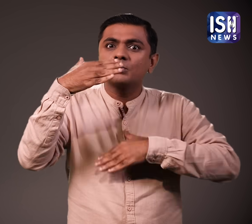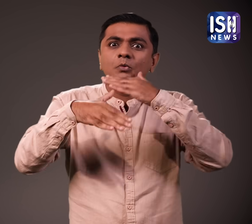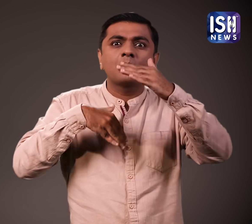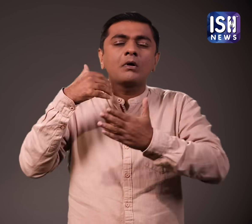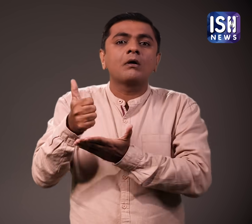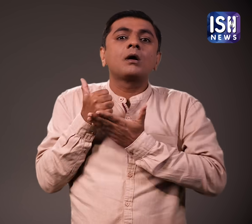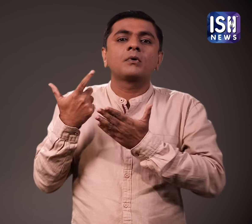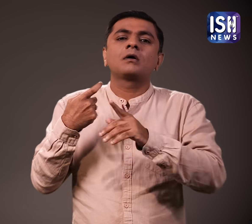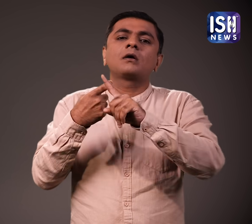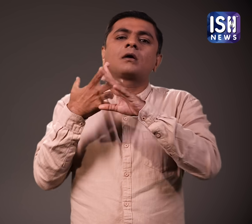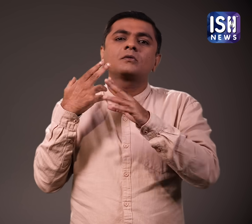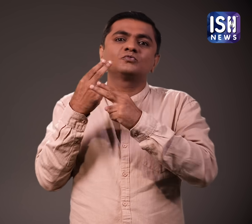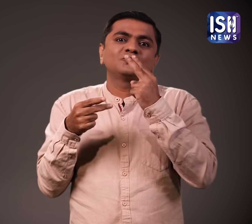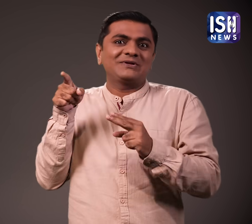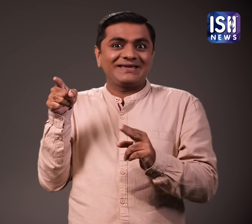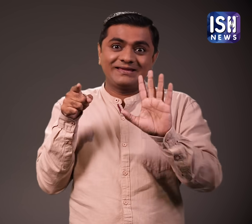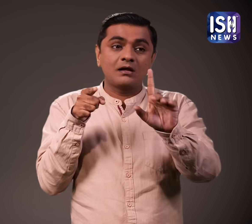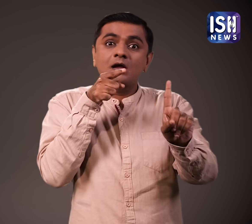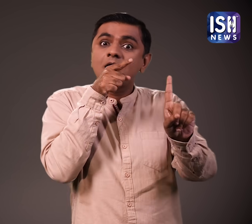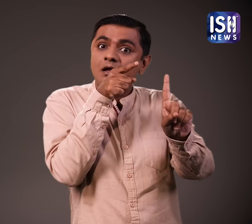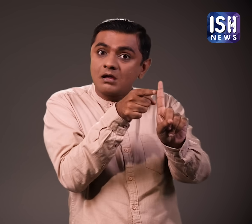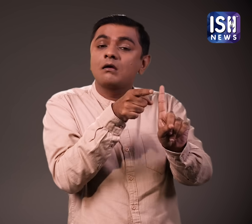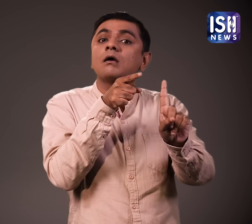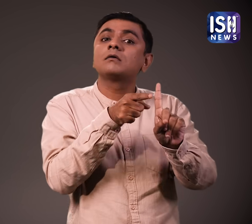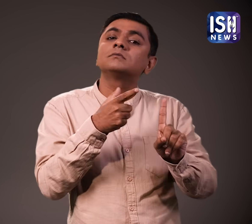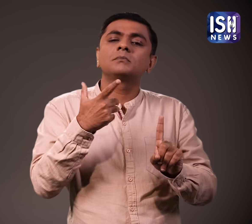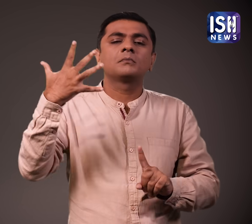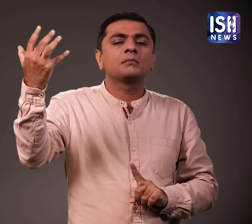यह सच है।